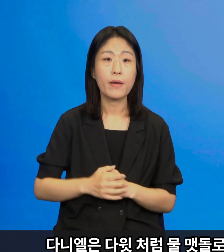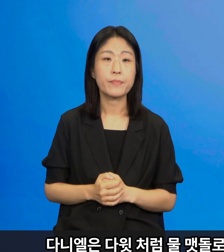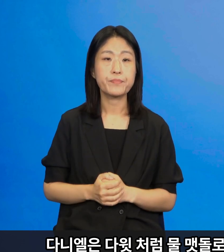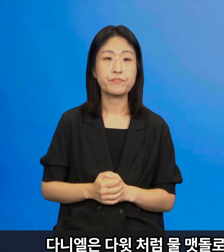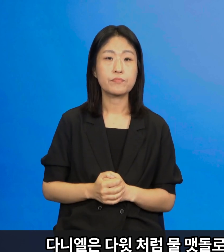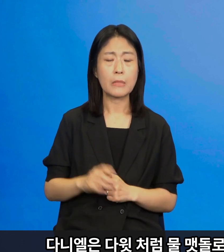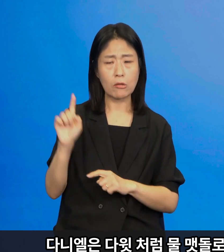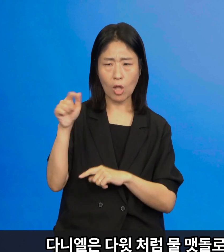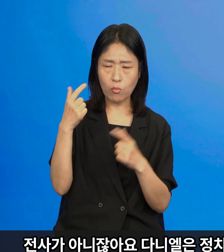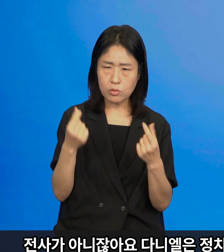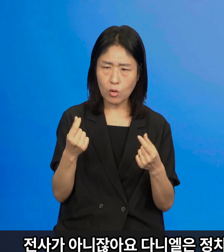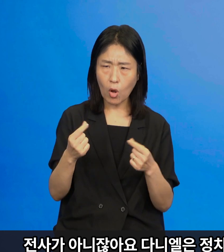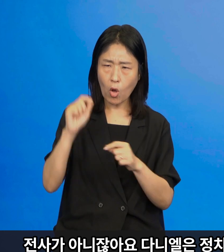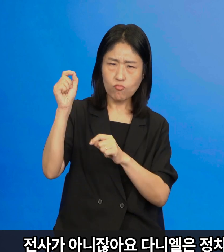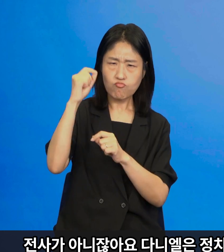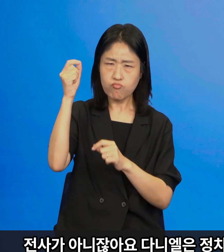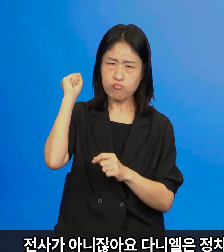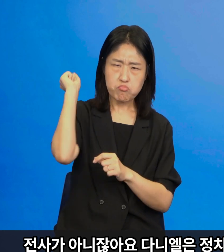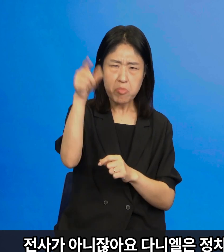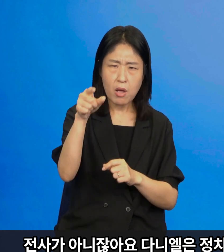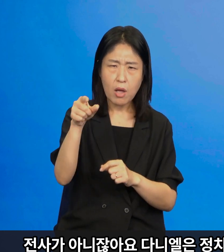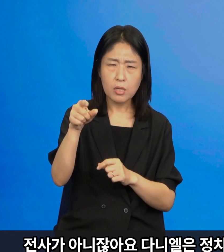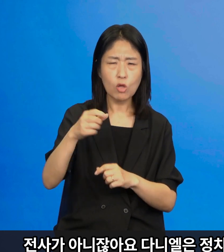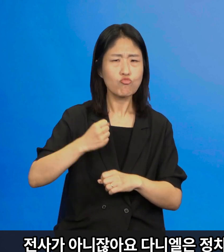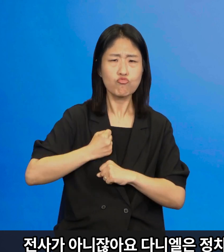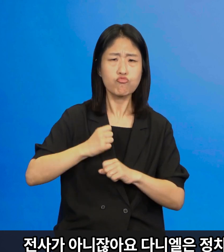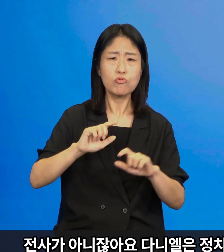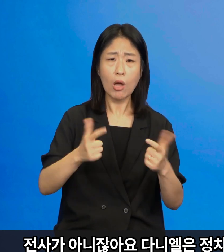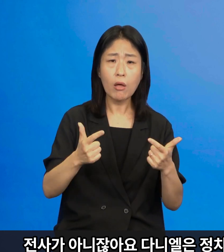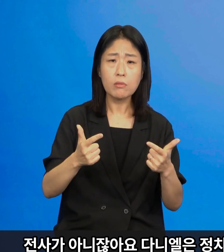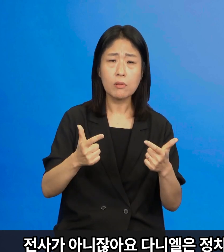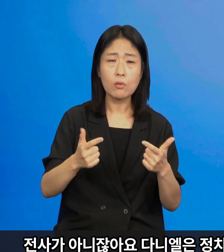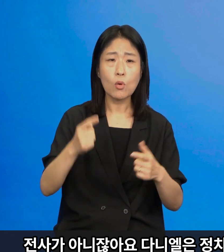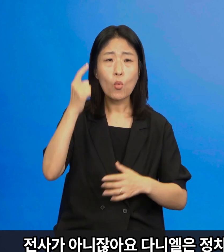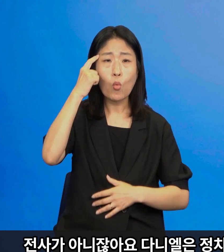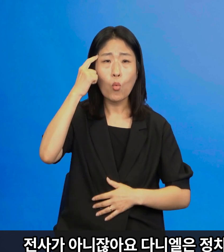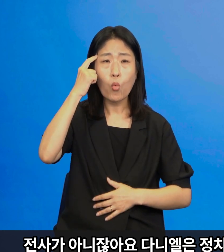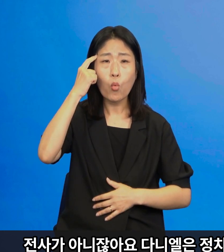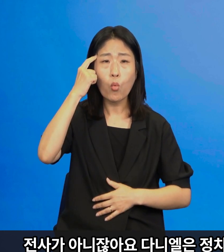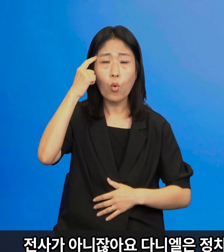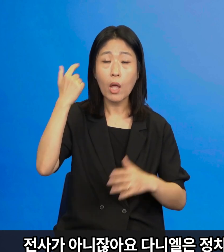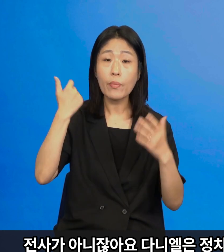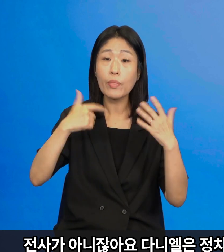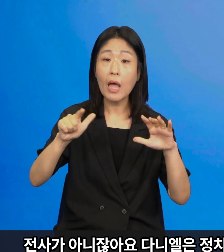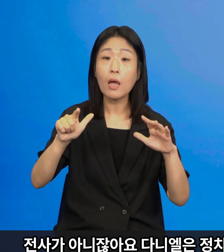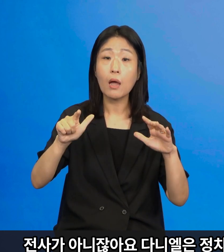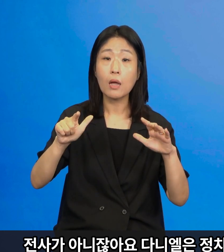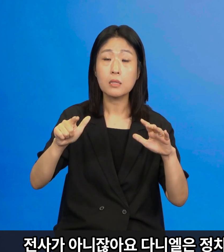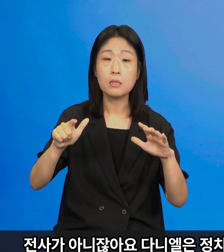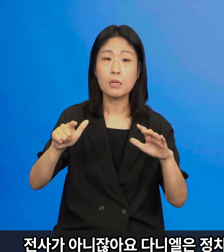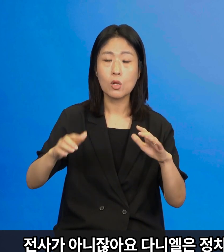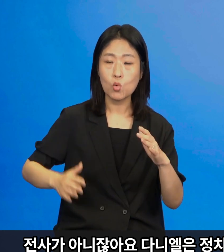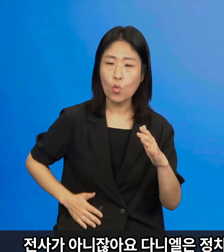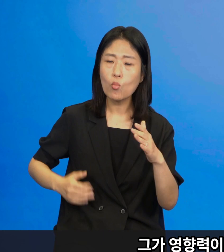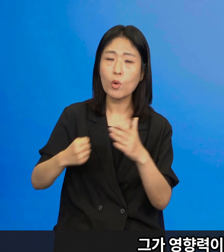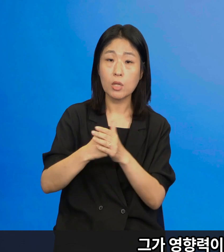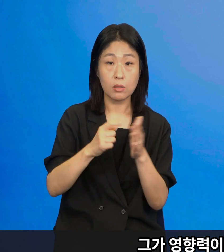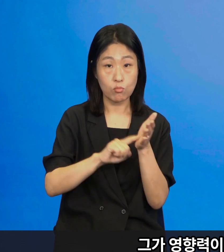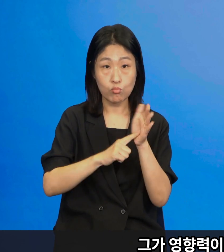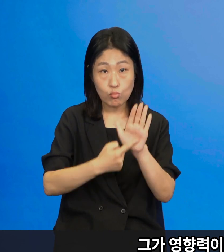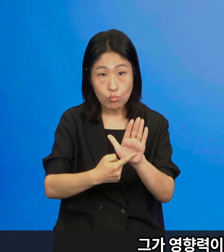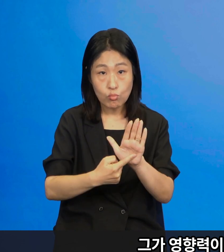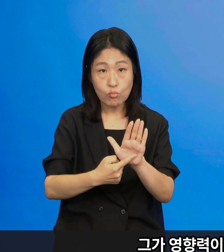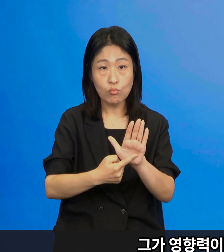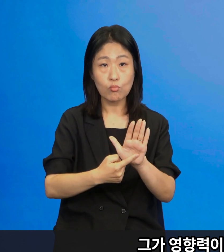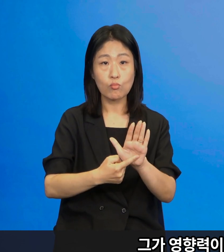쓰러뜨리지 않았잖아요. 전사가 아니잖아요. 다니엘은 정치를 했던 사람인데 왜 용맹하다고 해요?